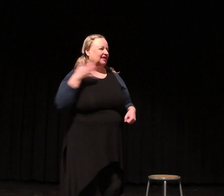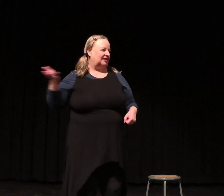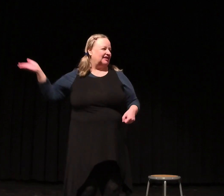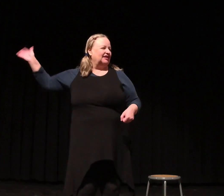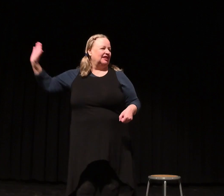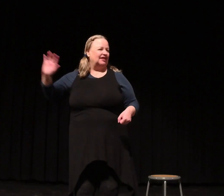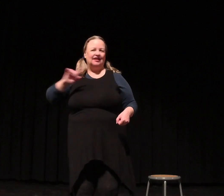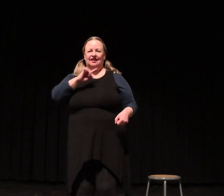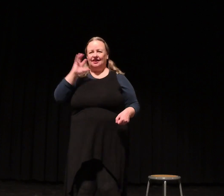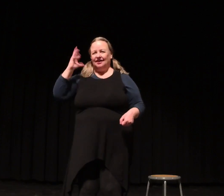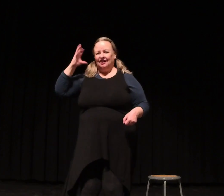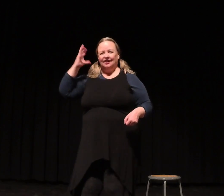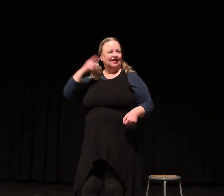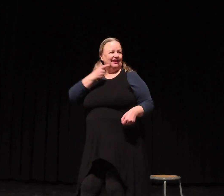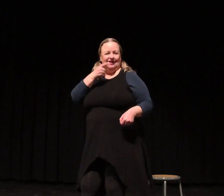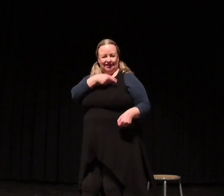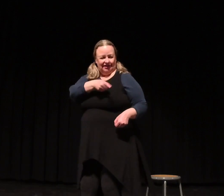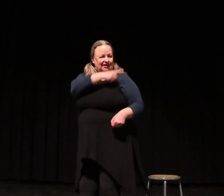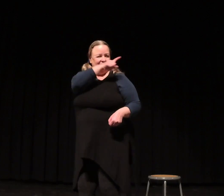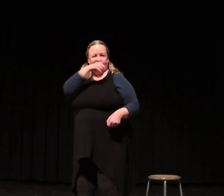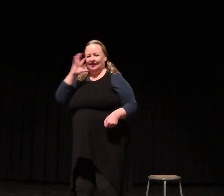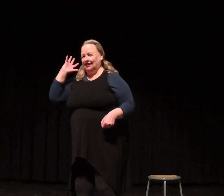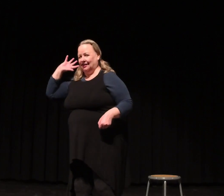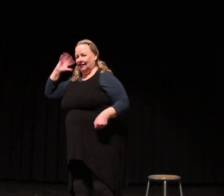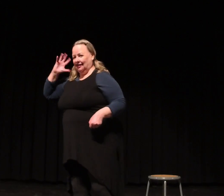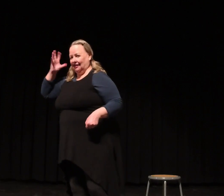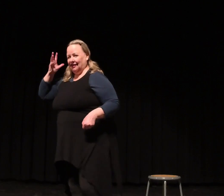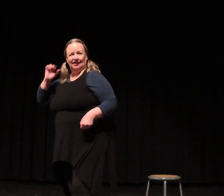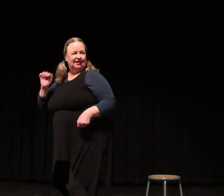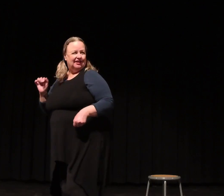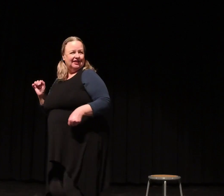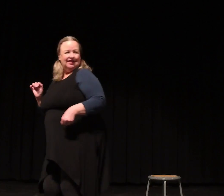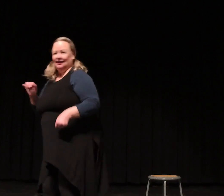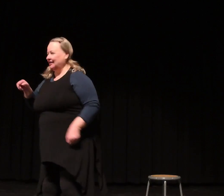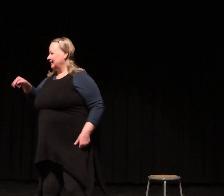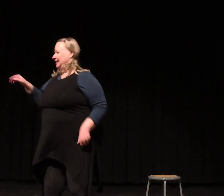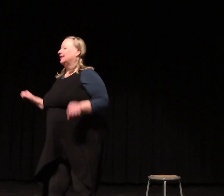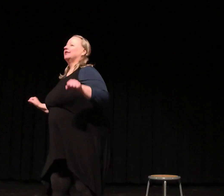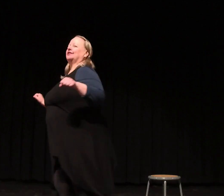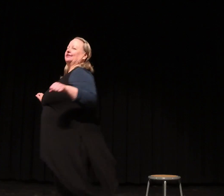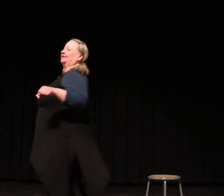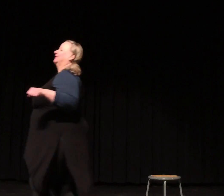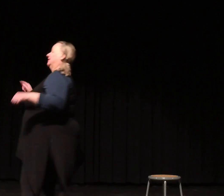hein? OK, ben, je m'en vais, OK, ils sont fous, hein, les autres, OK, là. OK, bye!